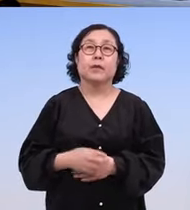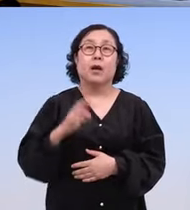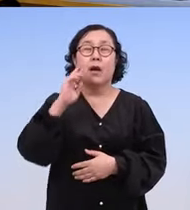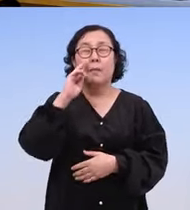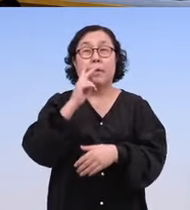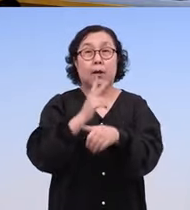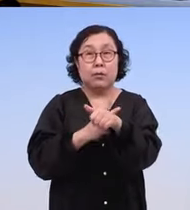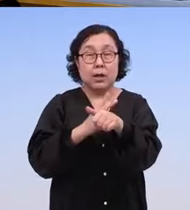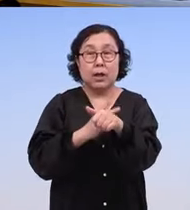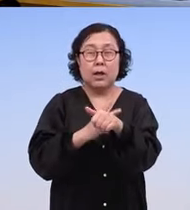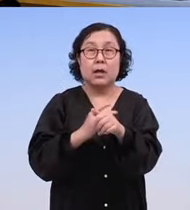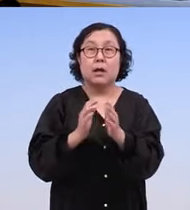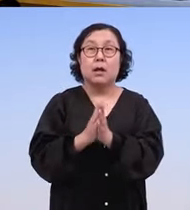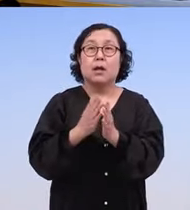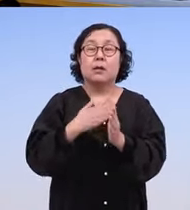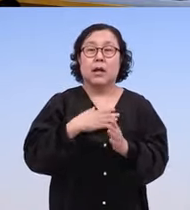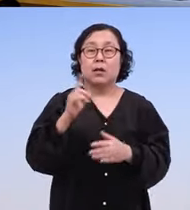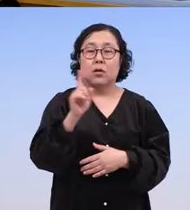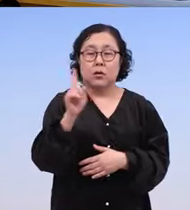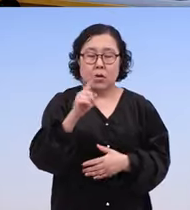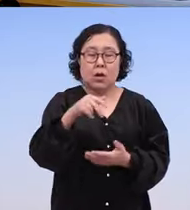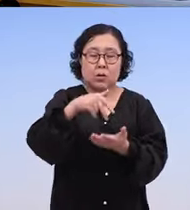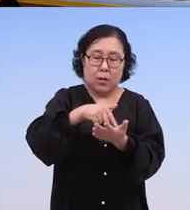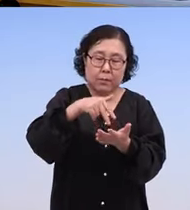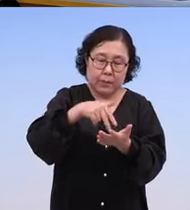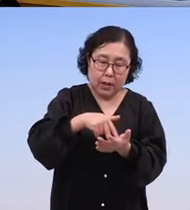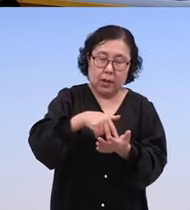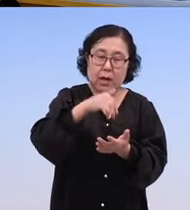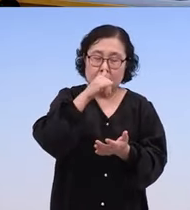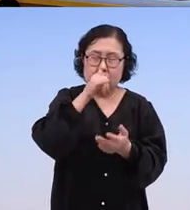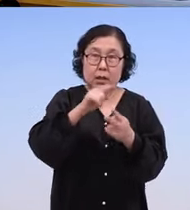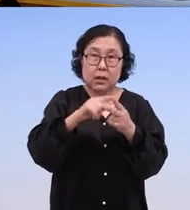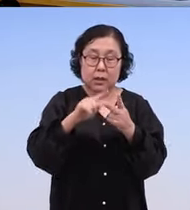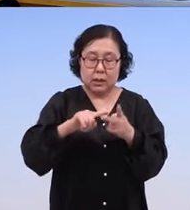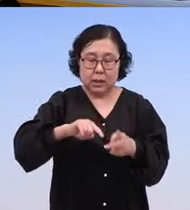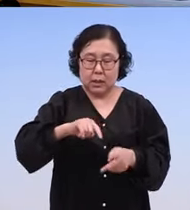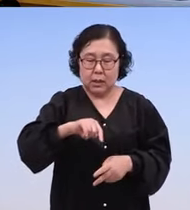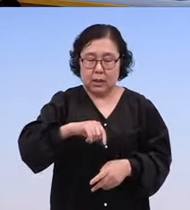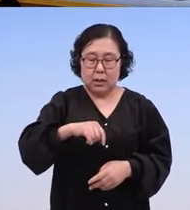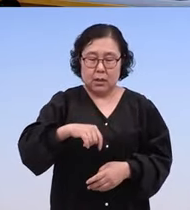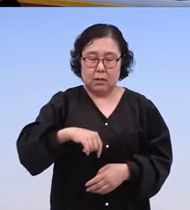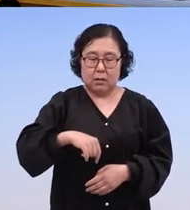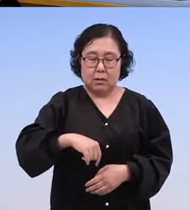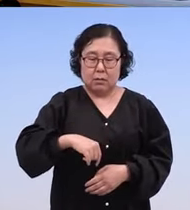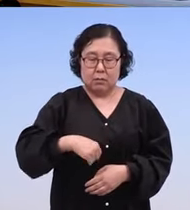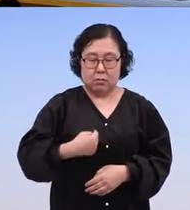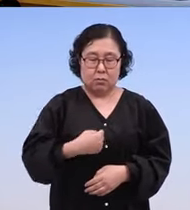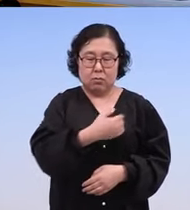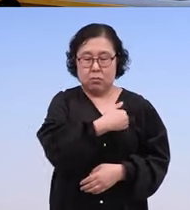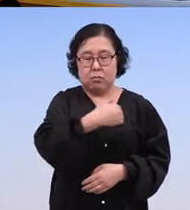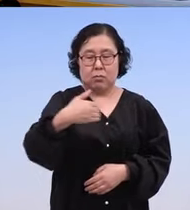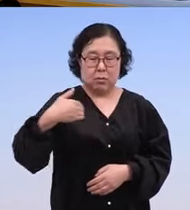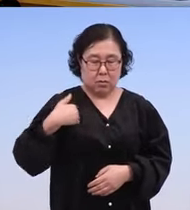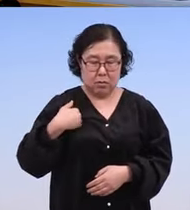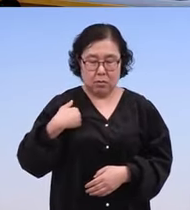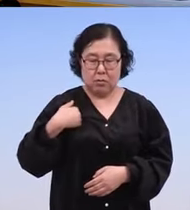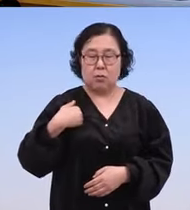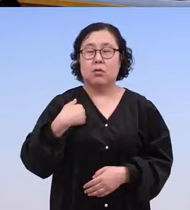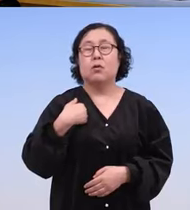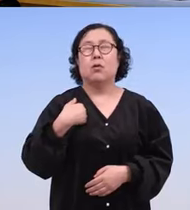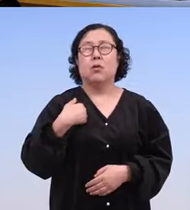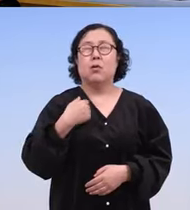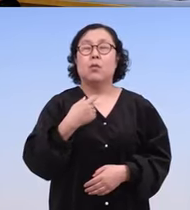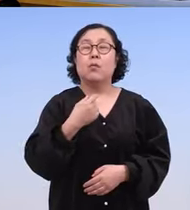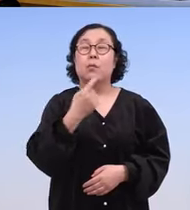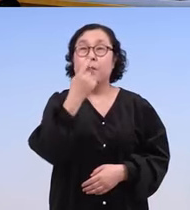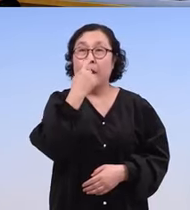사도 바울이 11절에서 나는 어떤 형편에 처하든지 자족하는 법을 배웠다, 그렇게 설명하고는 구체적으로